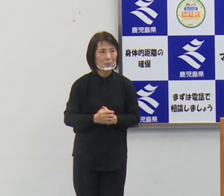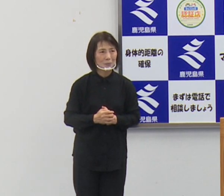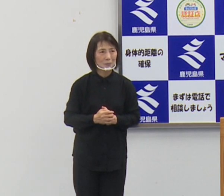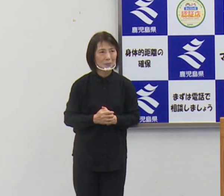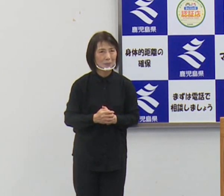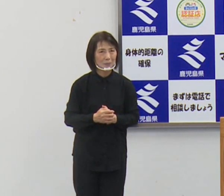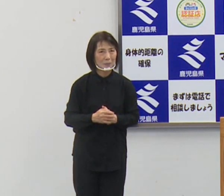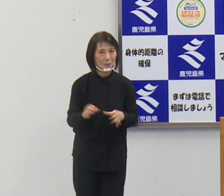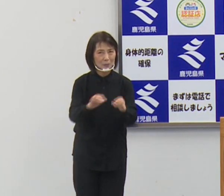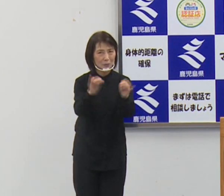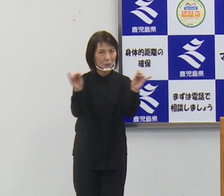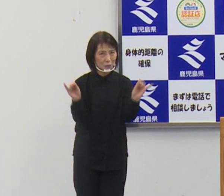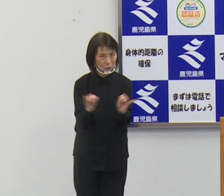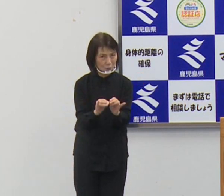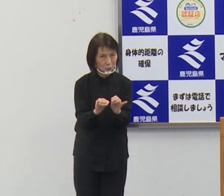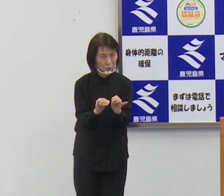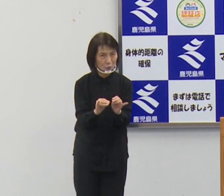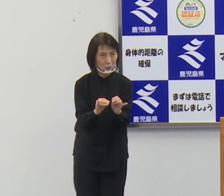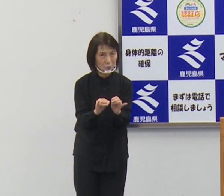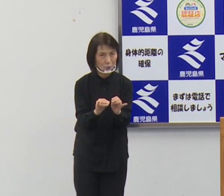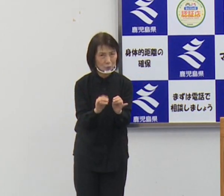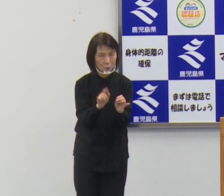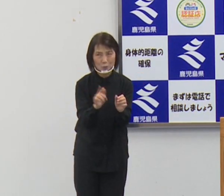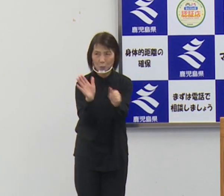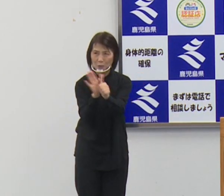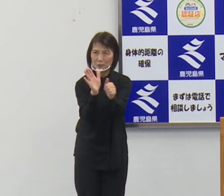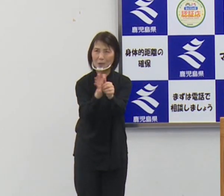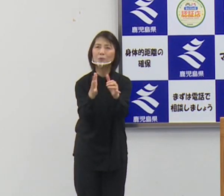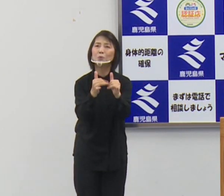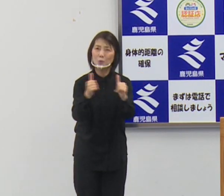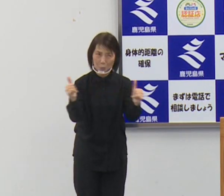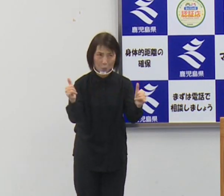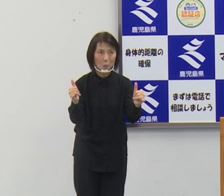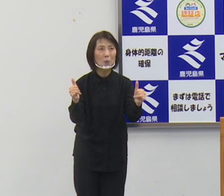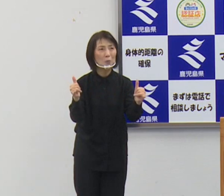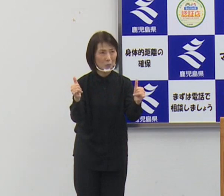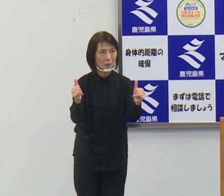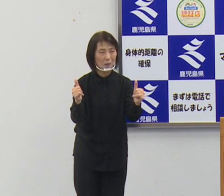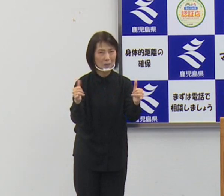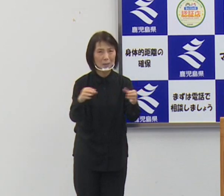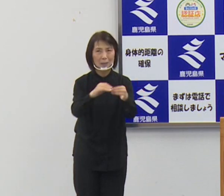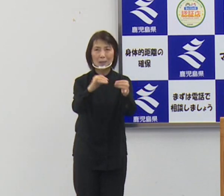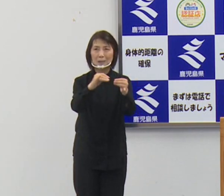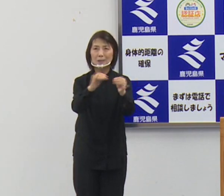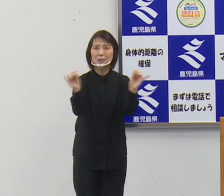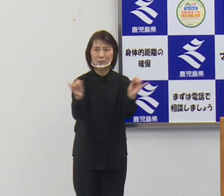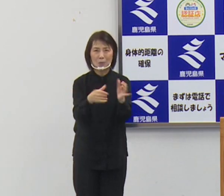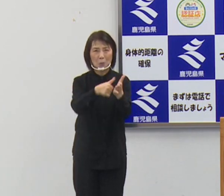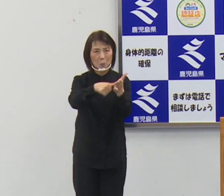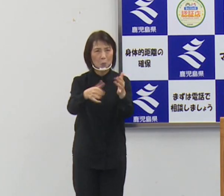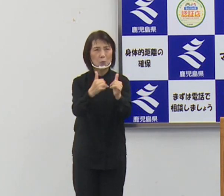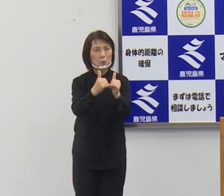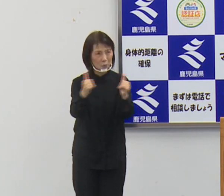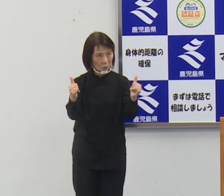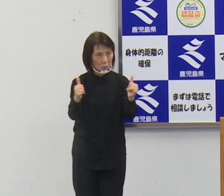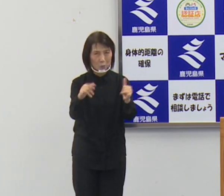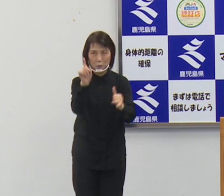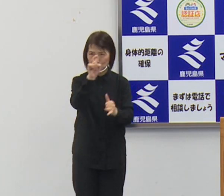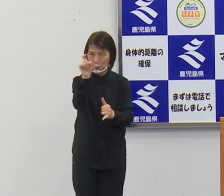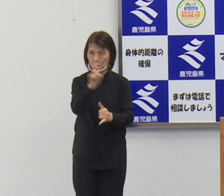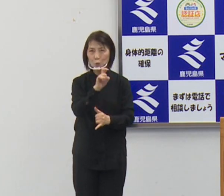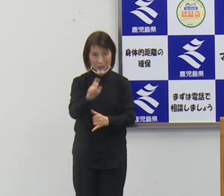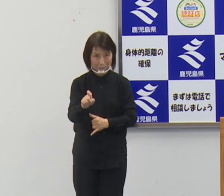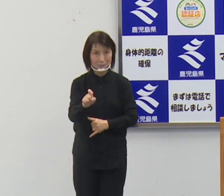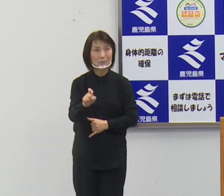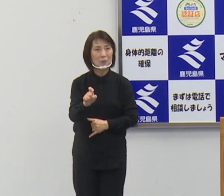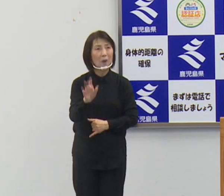1軍2軍であるのか分からないですけど、試合に出る人はチームで登録できる人が、10人と